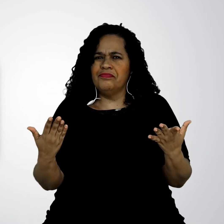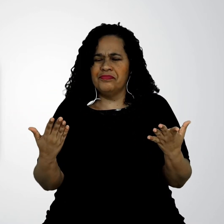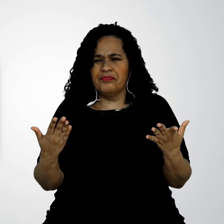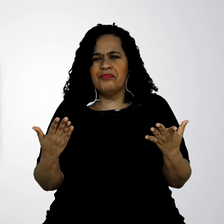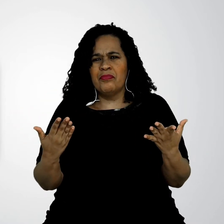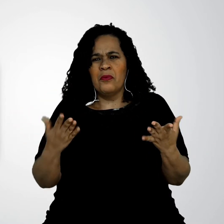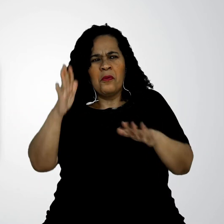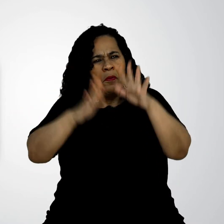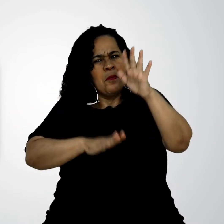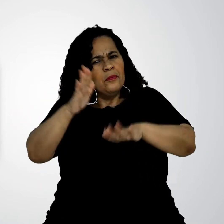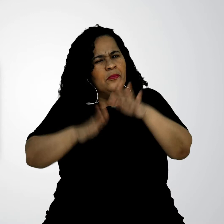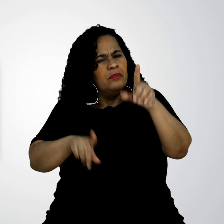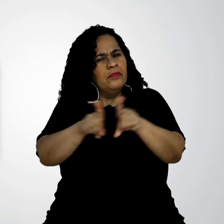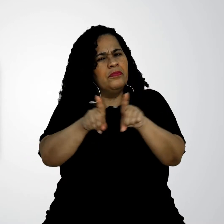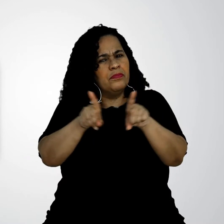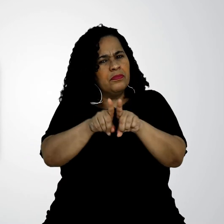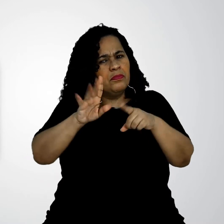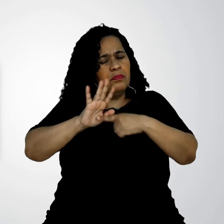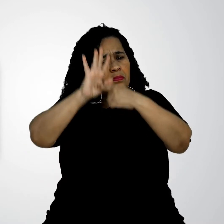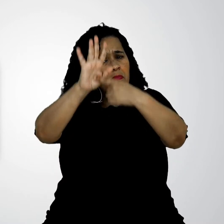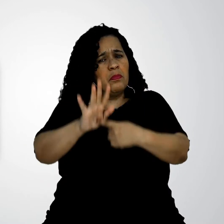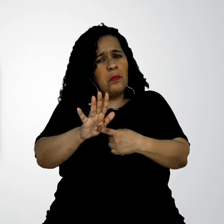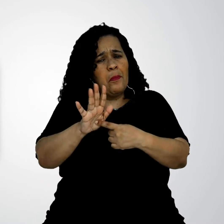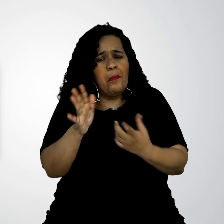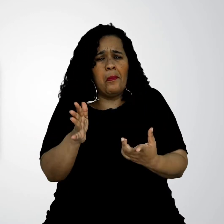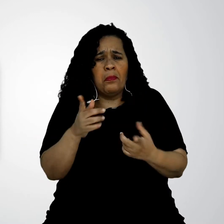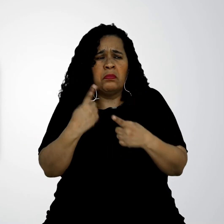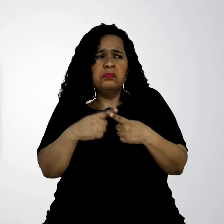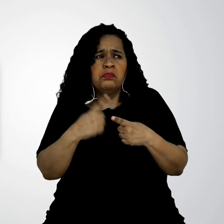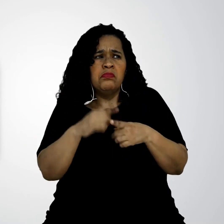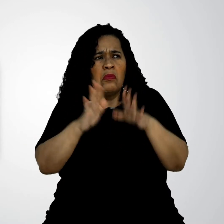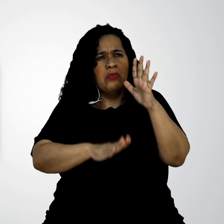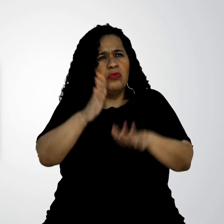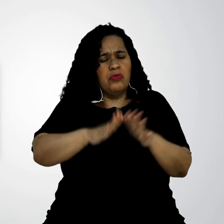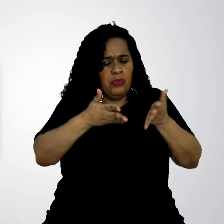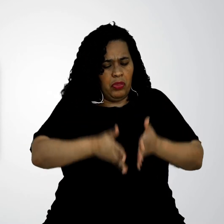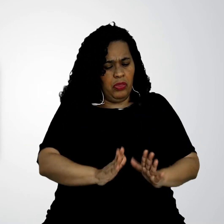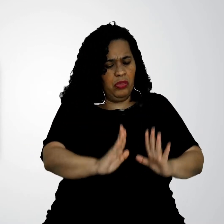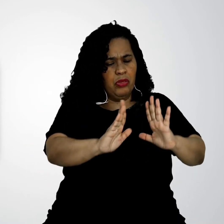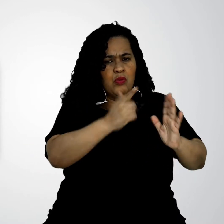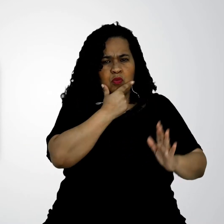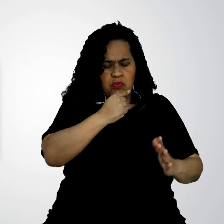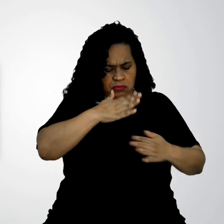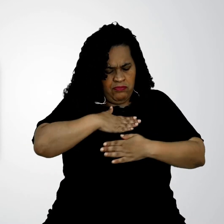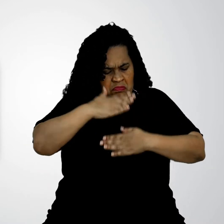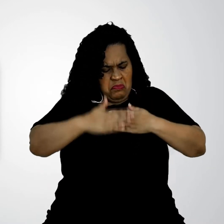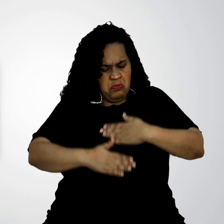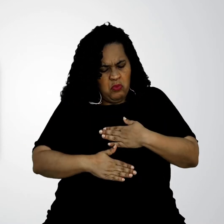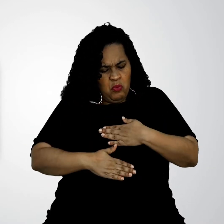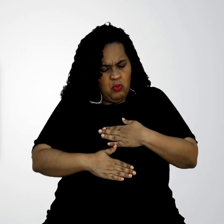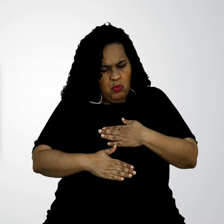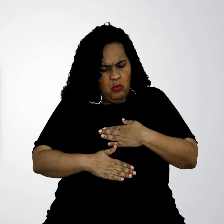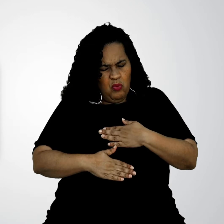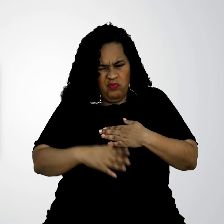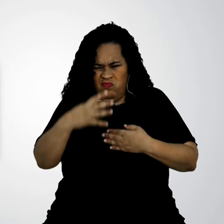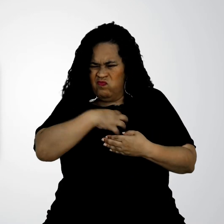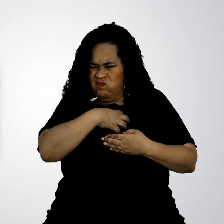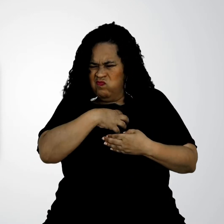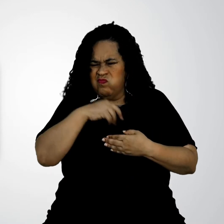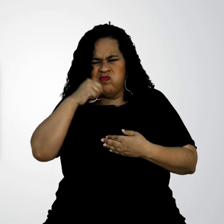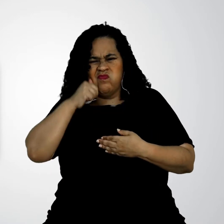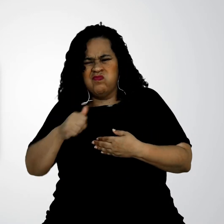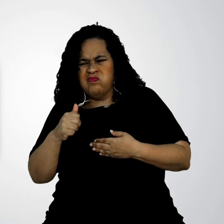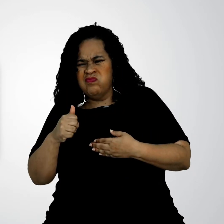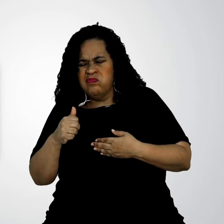por vezes, tem tornado o ser humano infeliz, porque pode ter nascido no corpo de homem, mas a mente, o coração, não sei como muito bem se definir